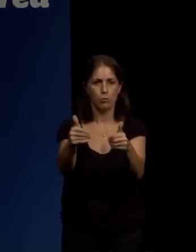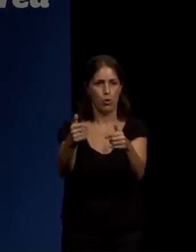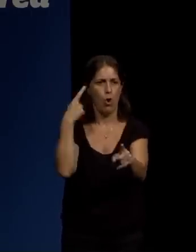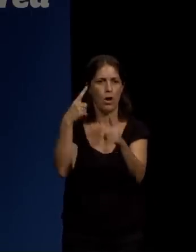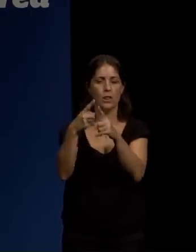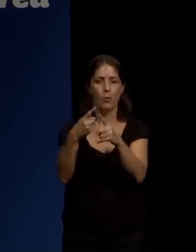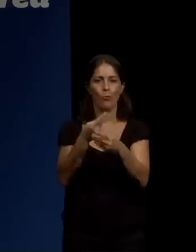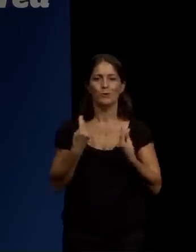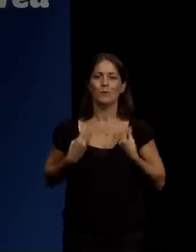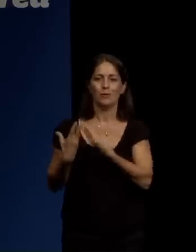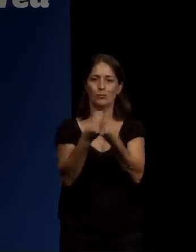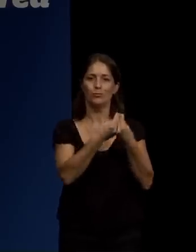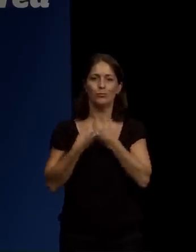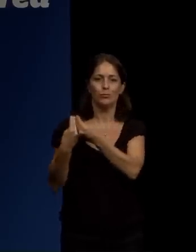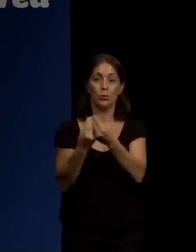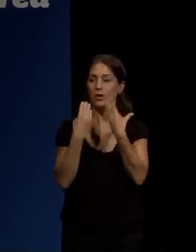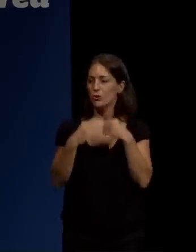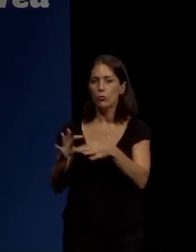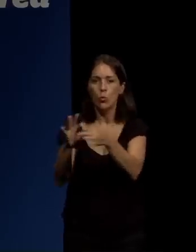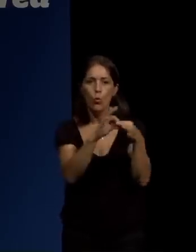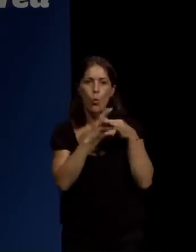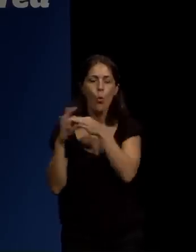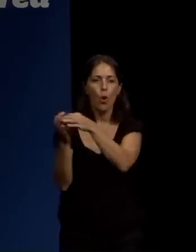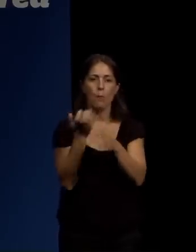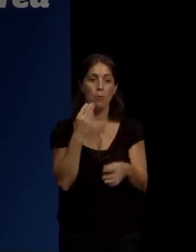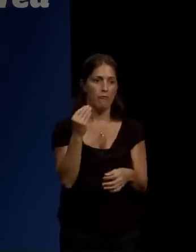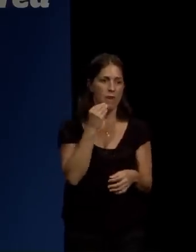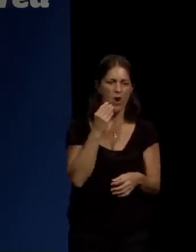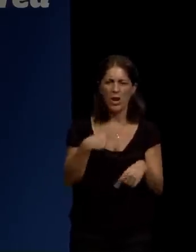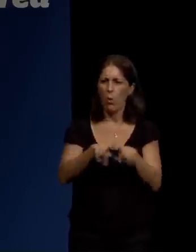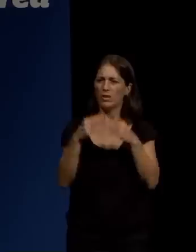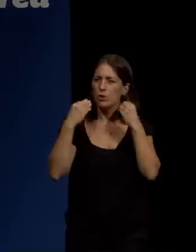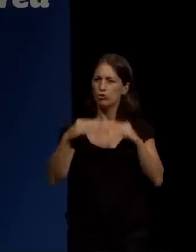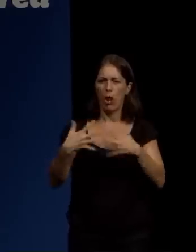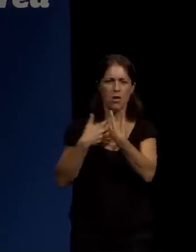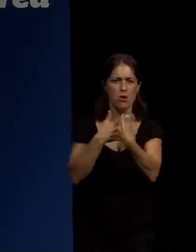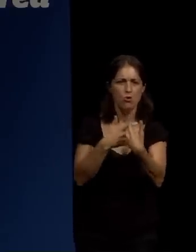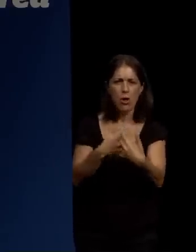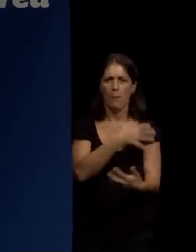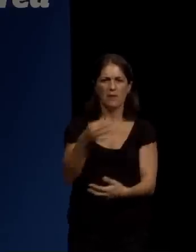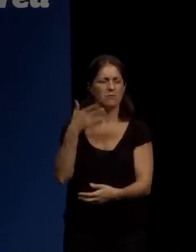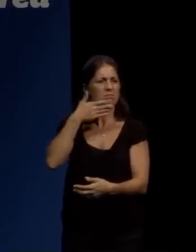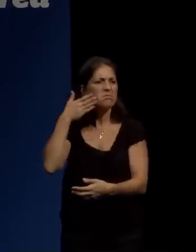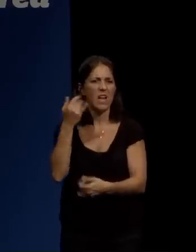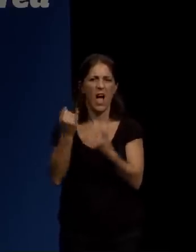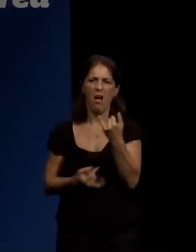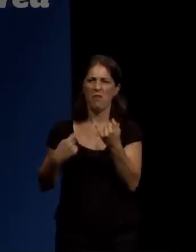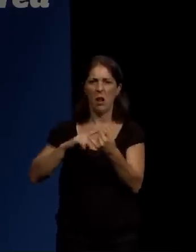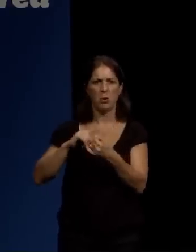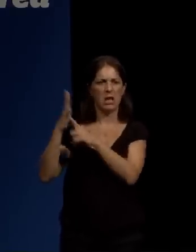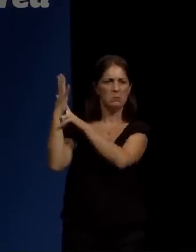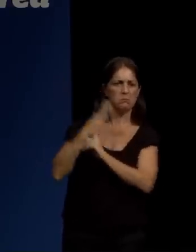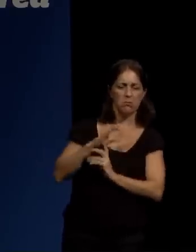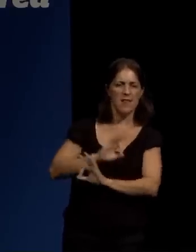convivir. É unha historia que nos une, no caso de Ferrol e de todo o país, unha historia de loita, unha historia de dignidade, unha historia de non deixarse vencer